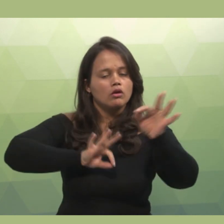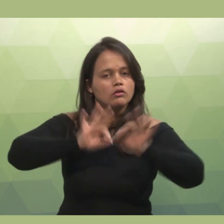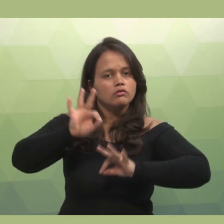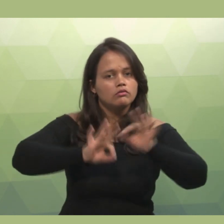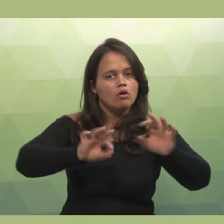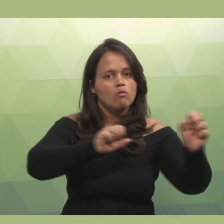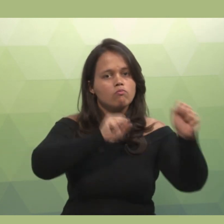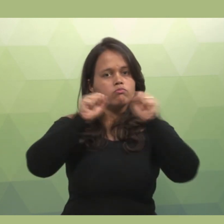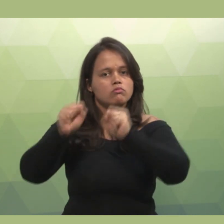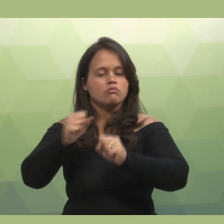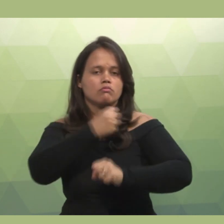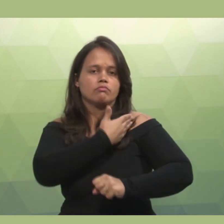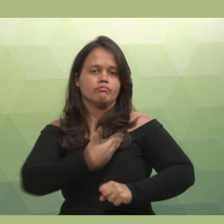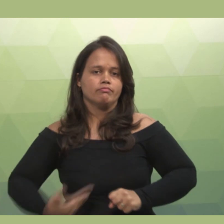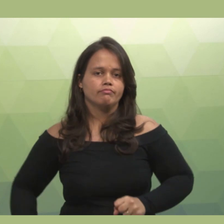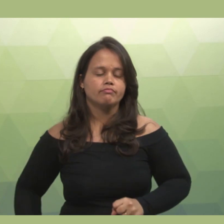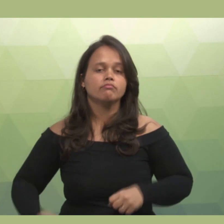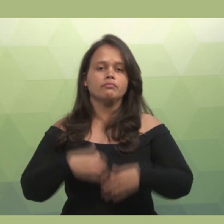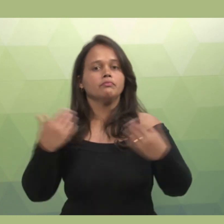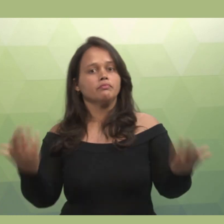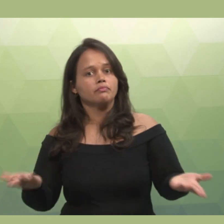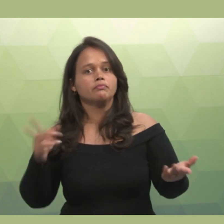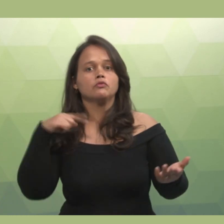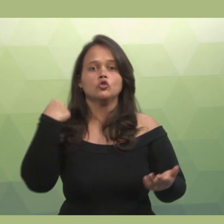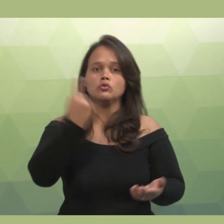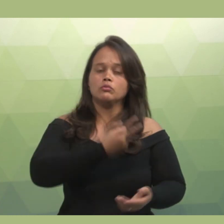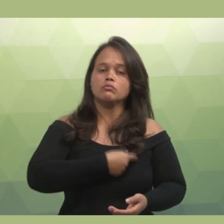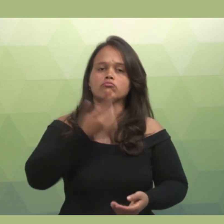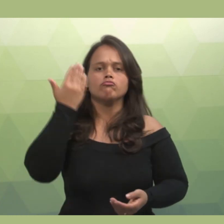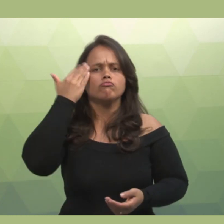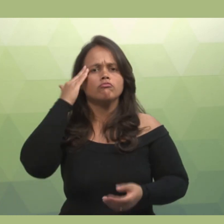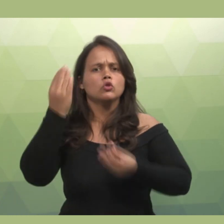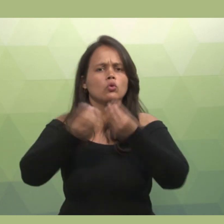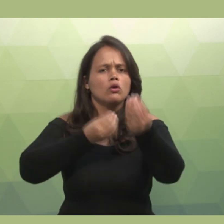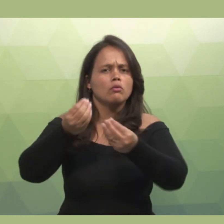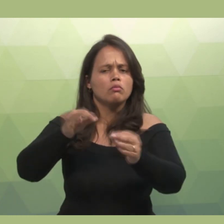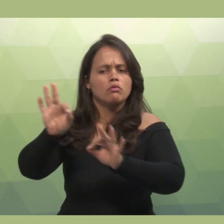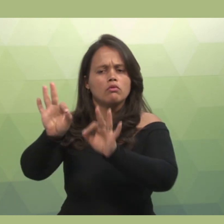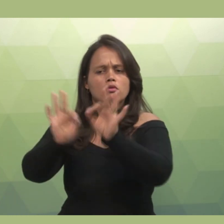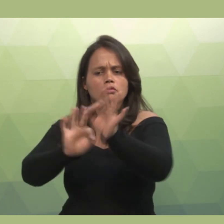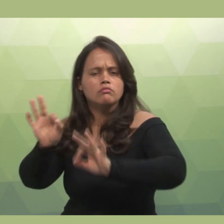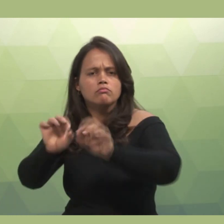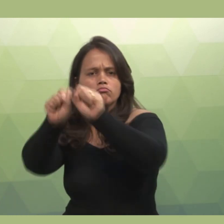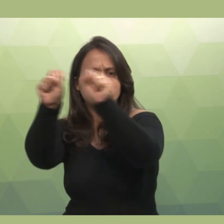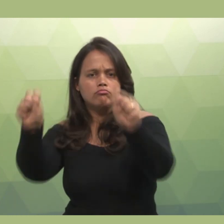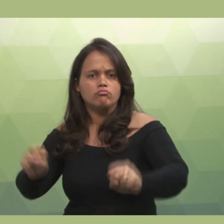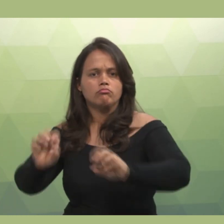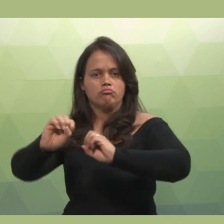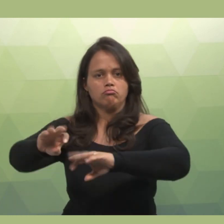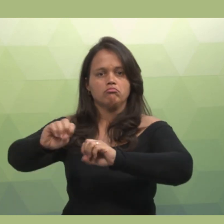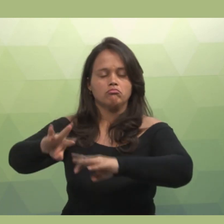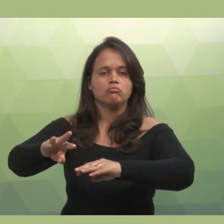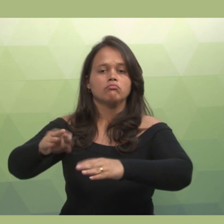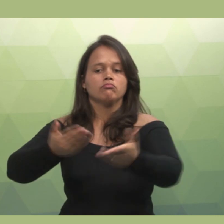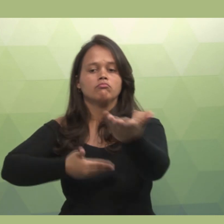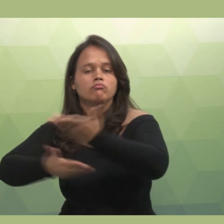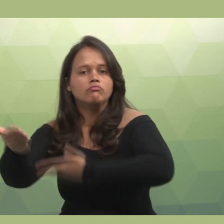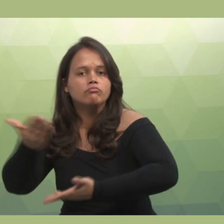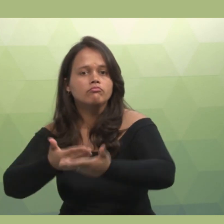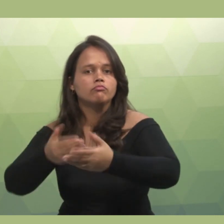compreendermos sobre a organização dos sistemas de ensino e a inter-relação do sistema nacional com o sistema